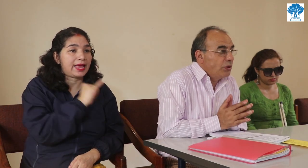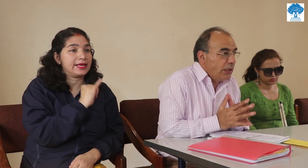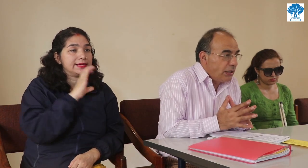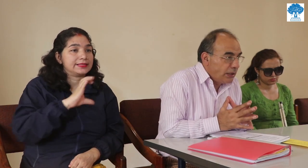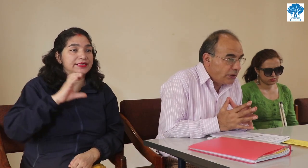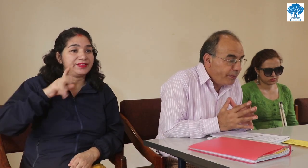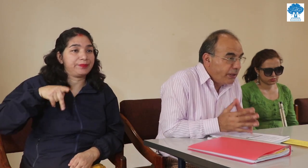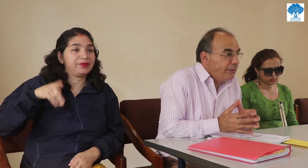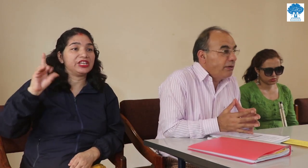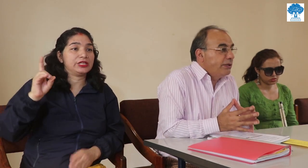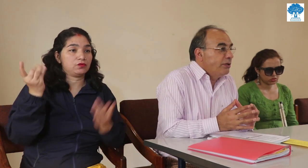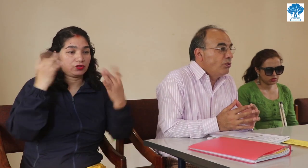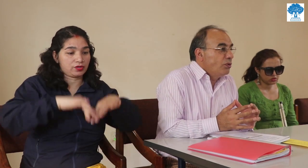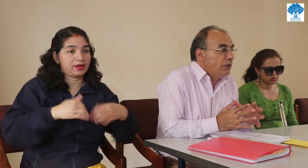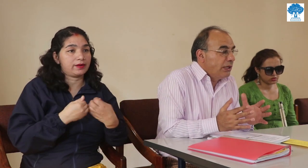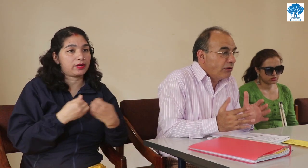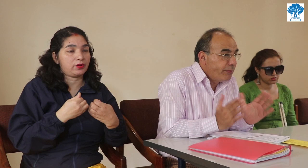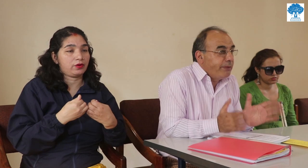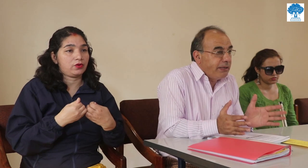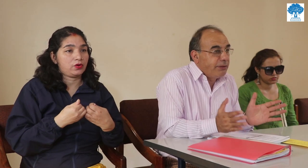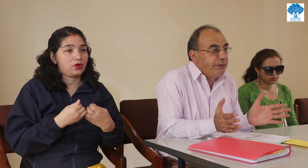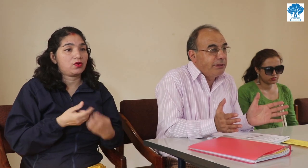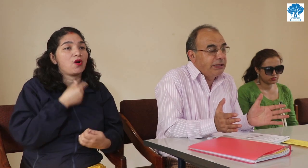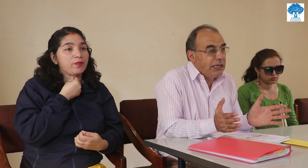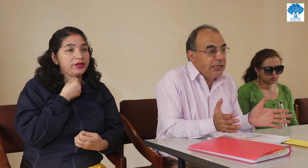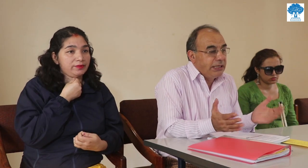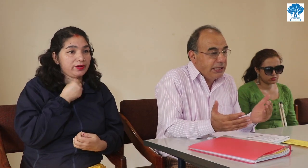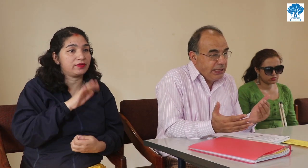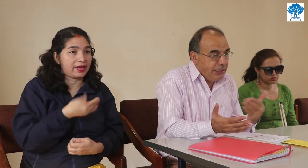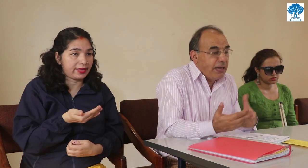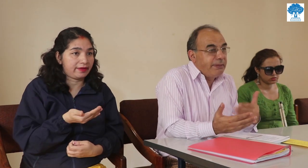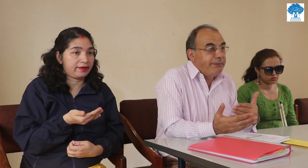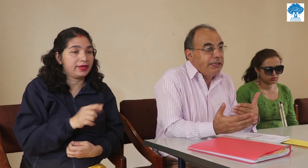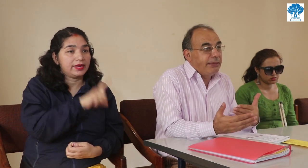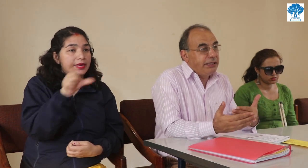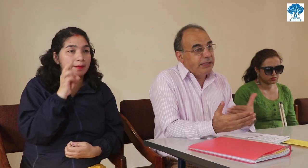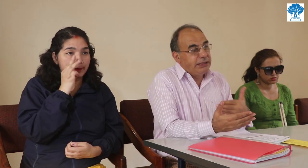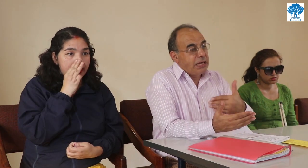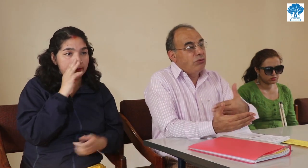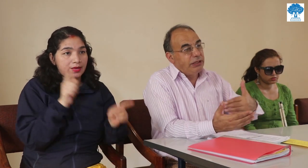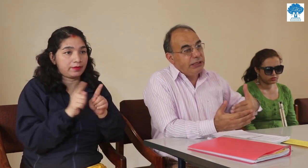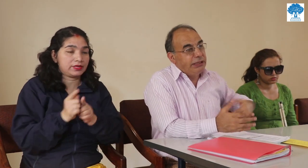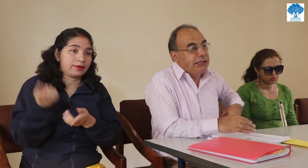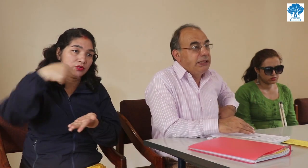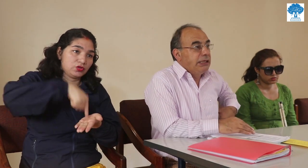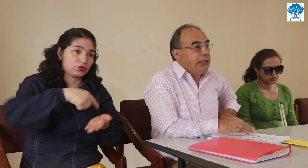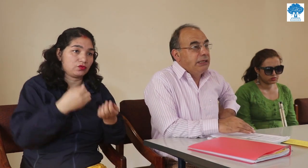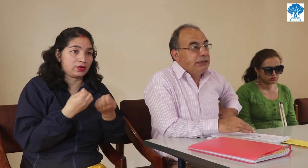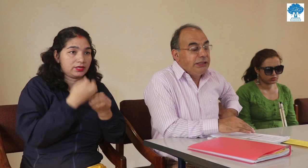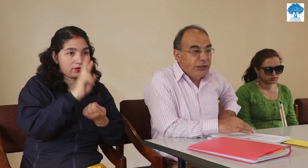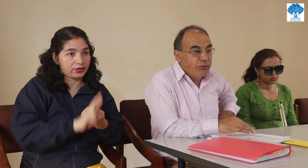आइसिपिडीको सम्मेलनमा गरिएको कमिटमेन्ट प्रतिबद्धतालाई नेपालमा पनि हामीले लागू गर्ने गरी